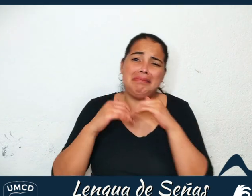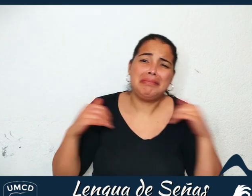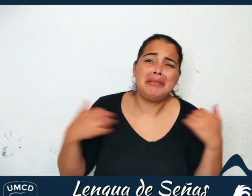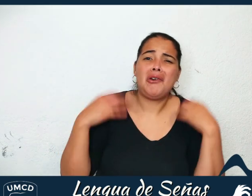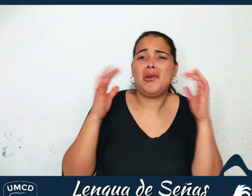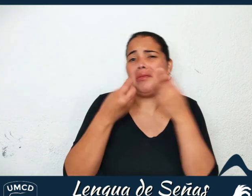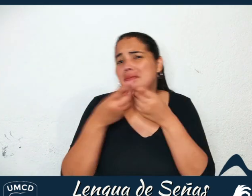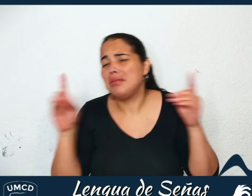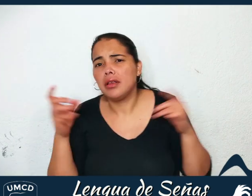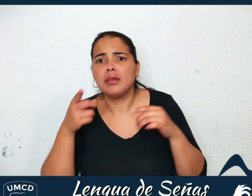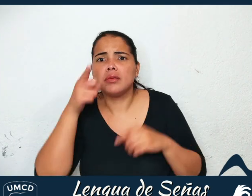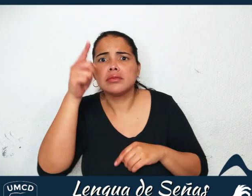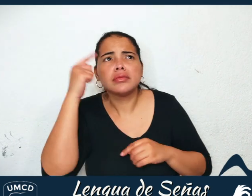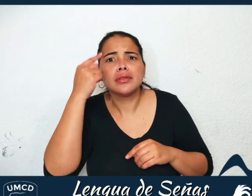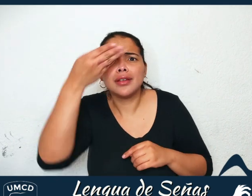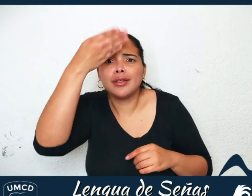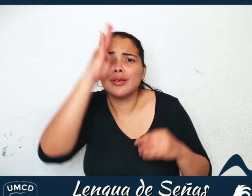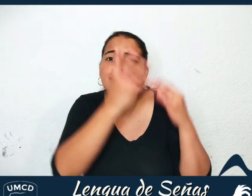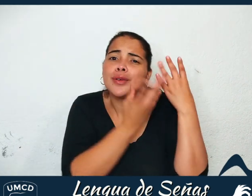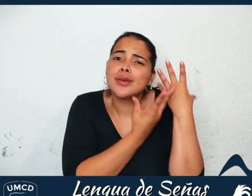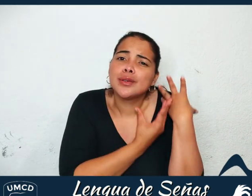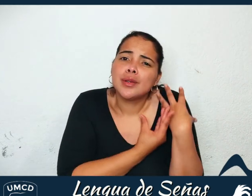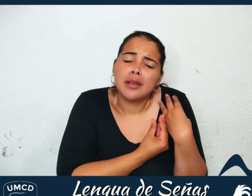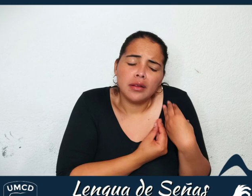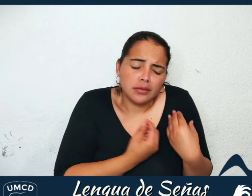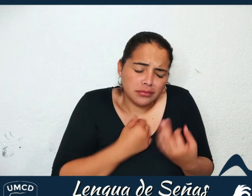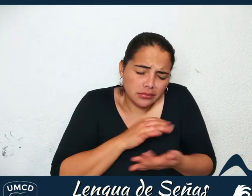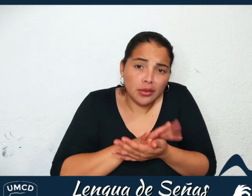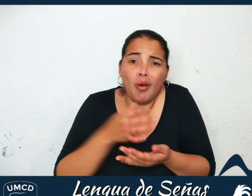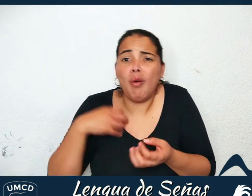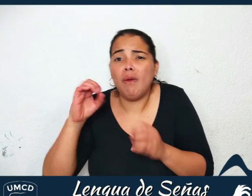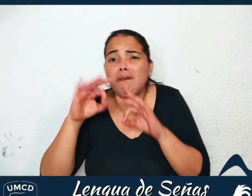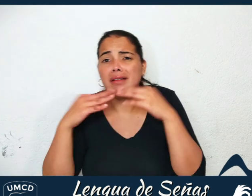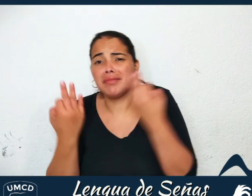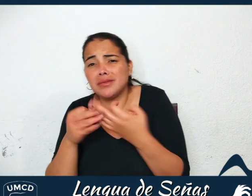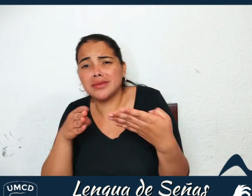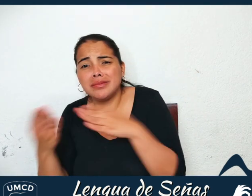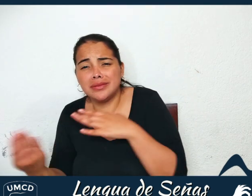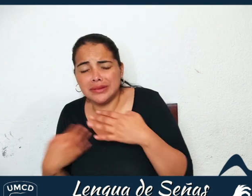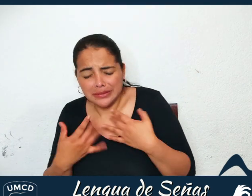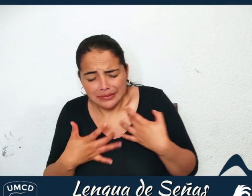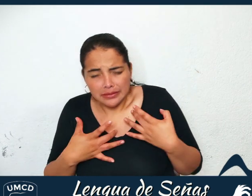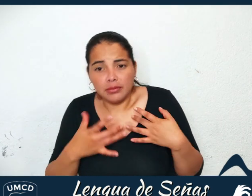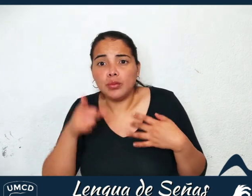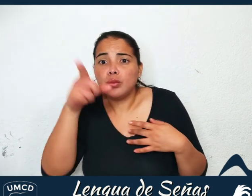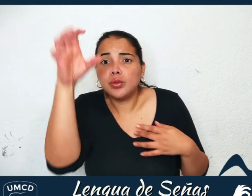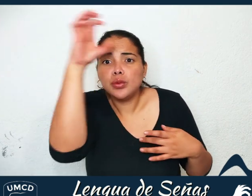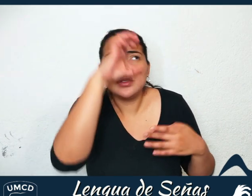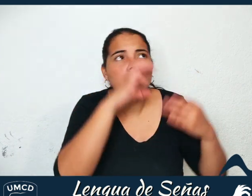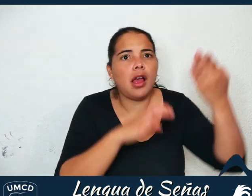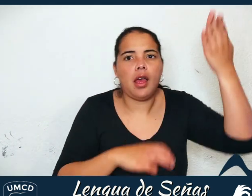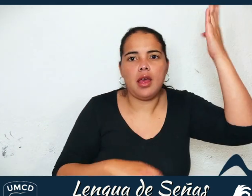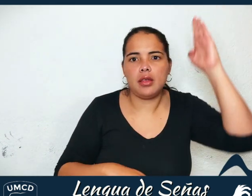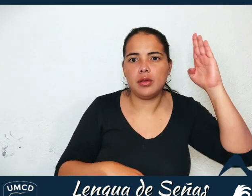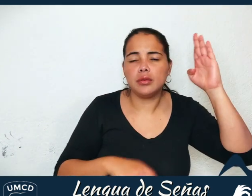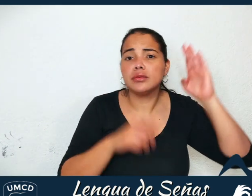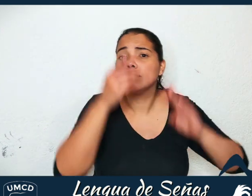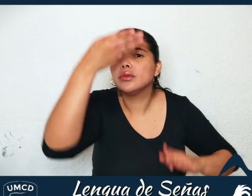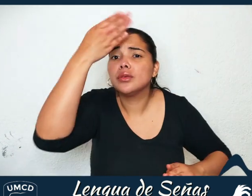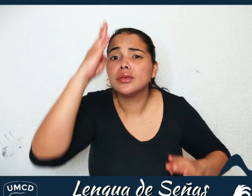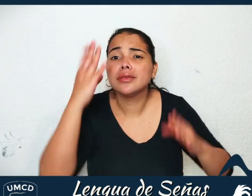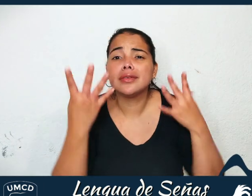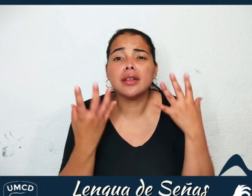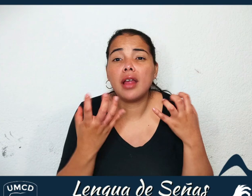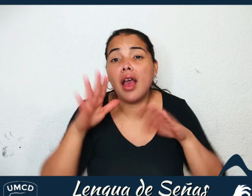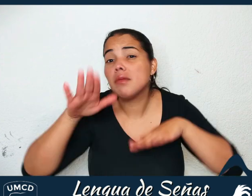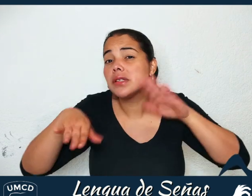que una vez que nosotros hayamos sido consolados, podamos consolar a otros. En otras palabras,